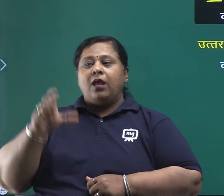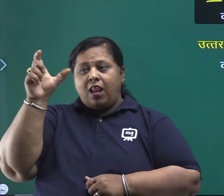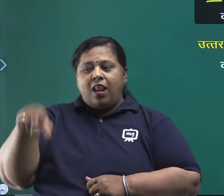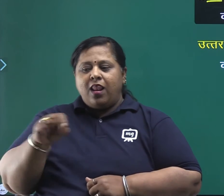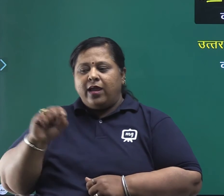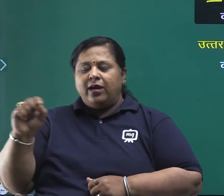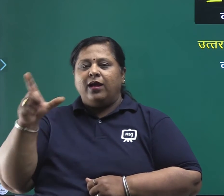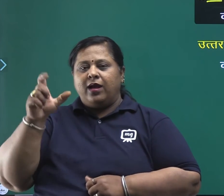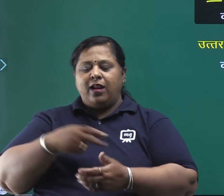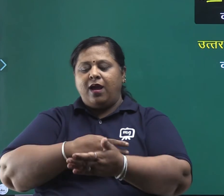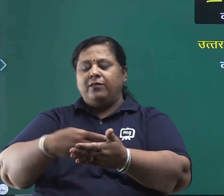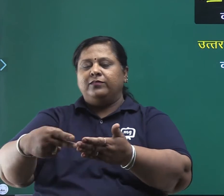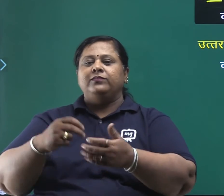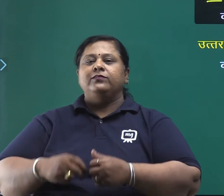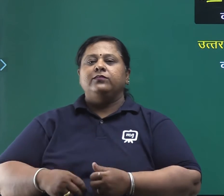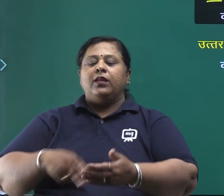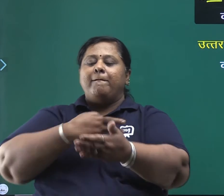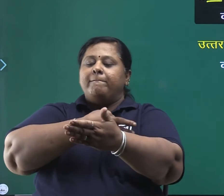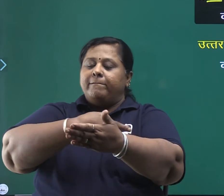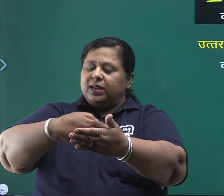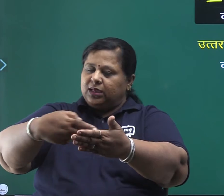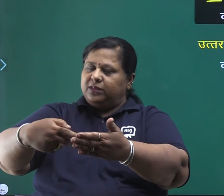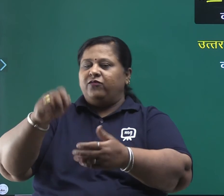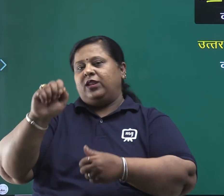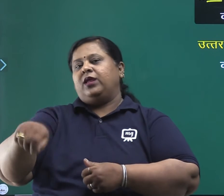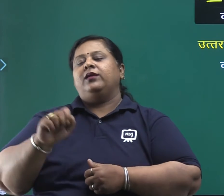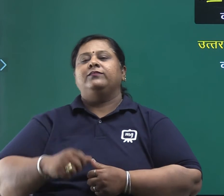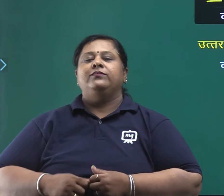लेखक का नाम प्रदीप तिवारी है।